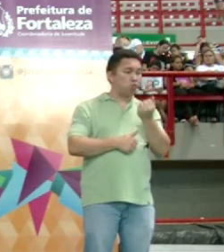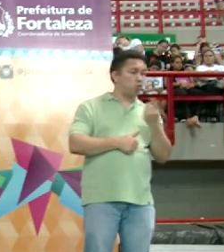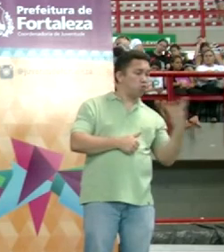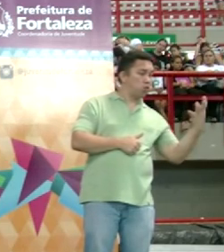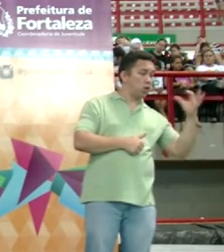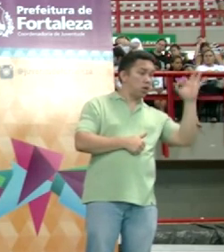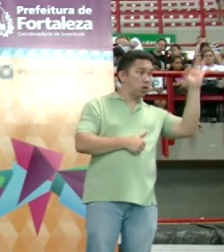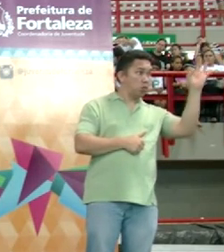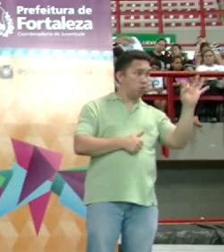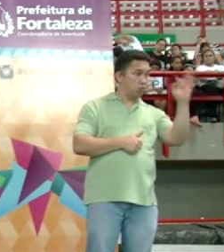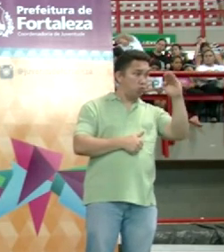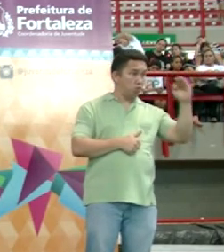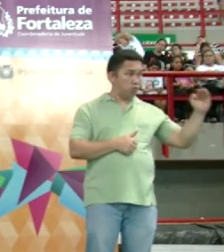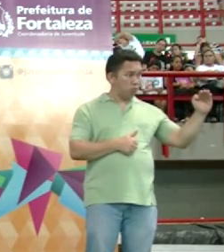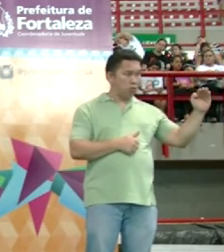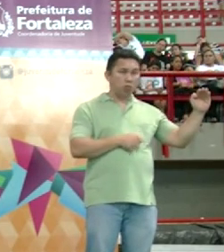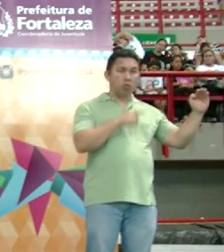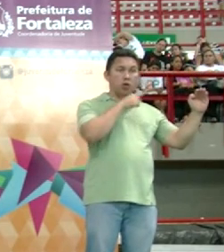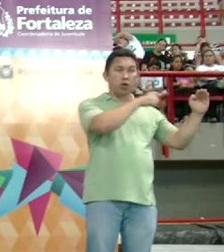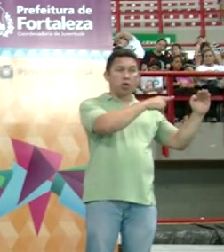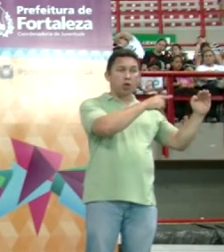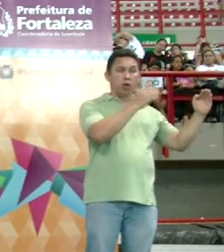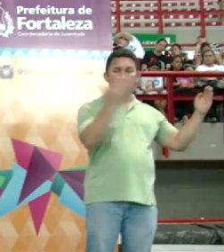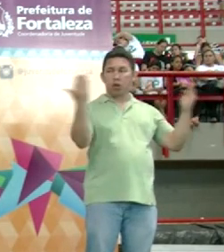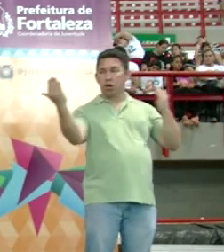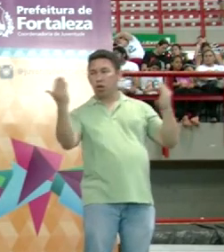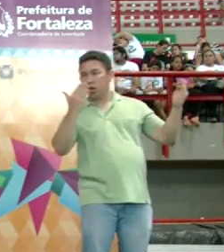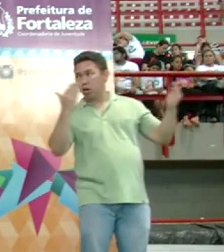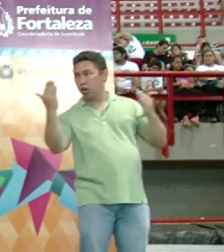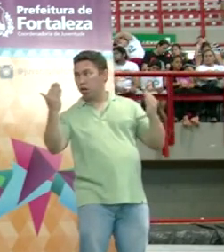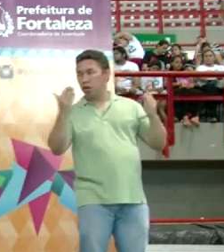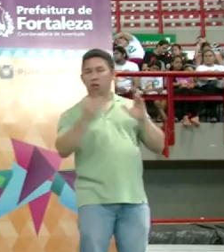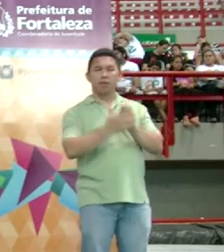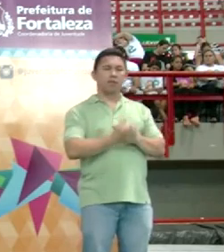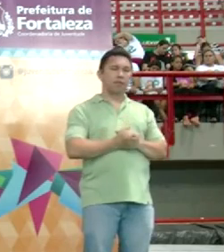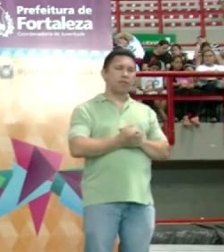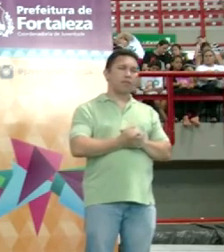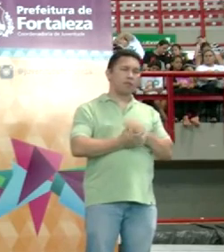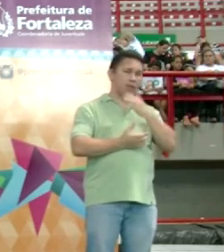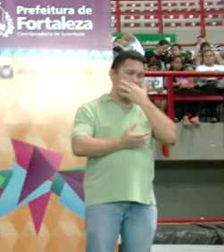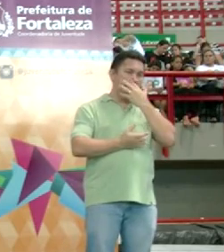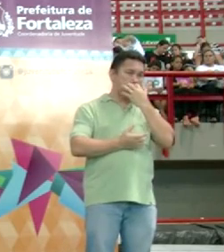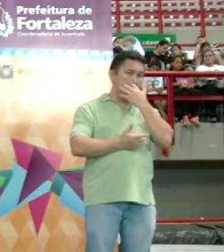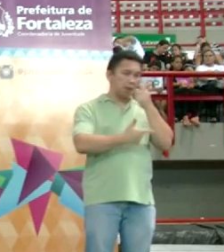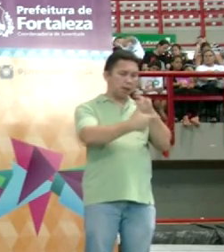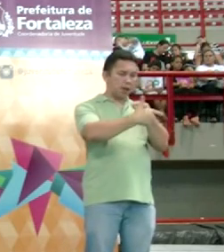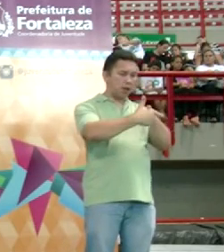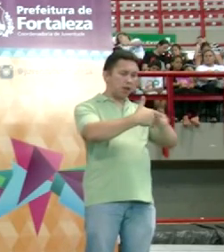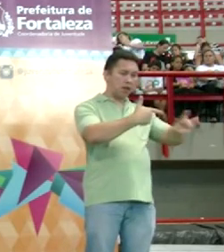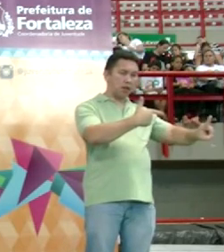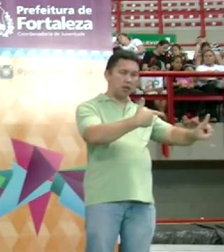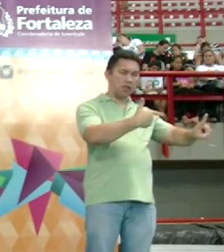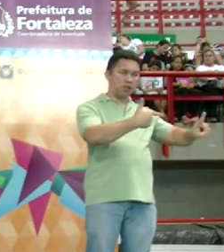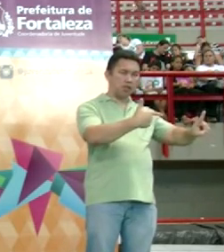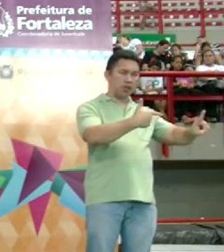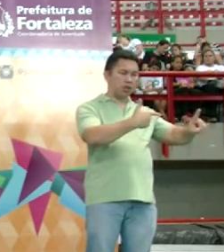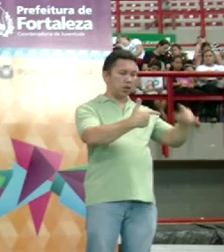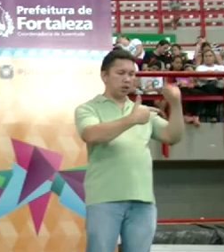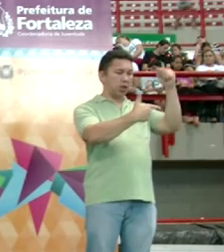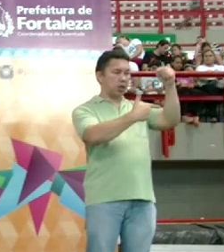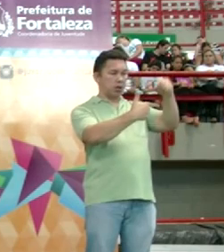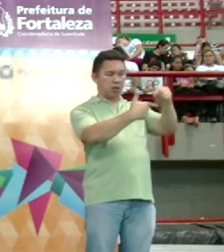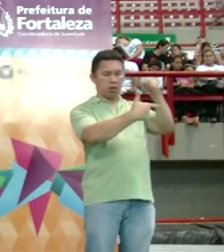cento uma coisa é de outra, o Enem gosta muito de cobrar a questão assim. É só dividir uma pela outra.